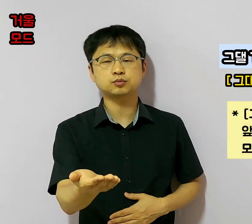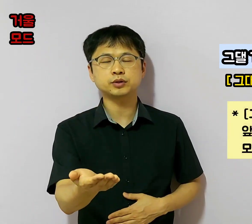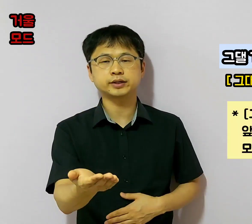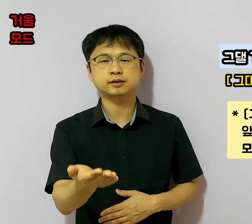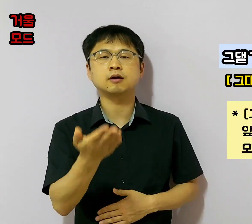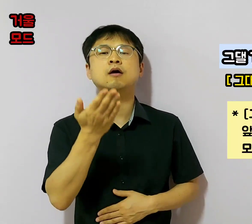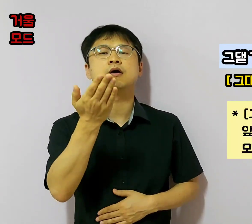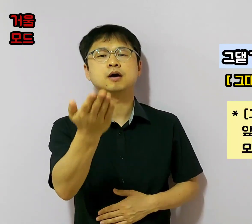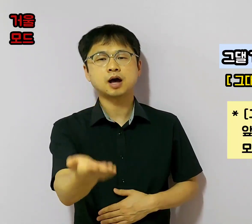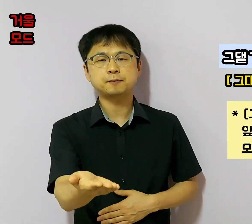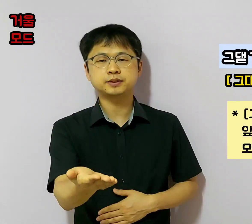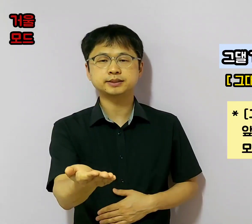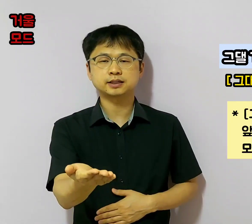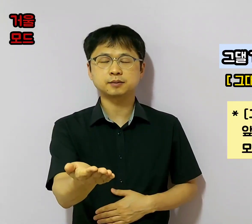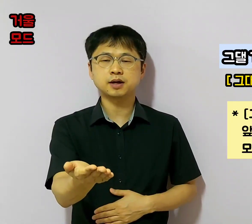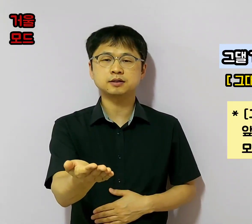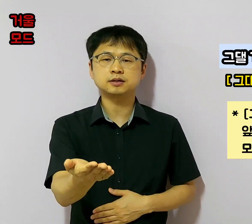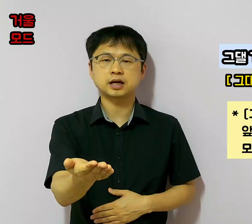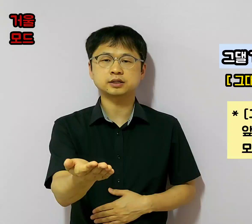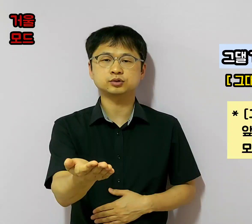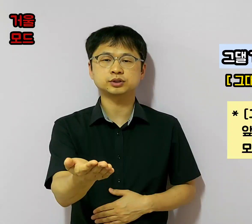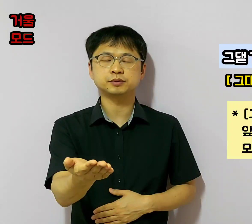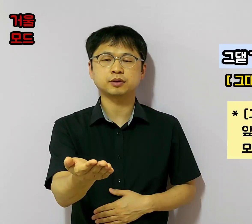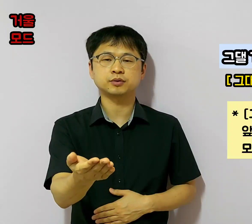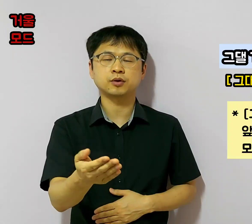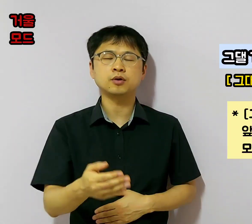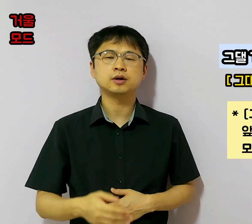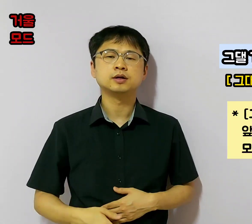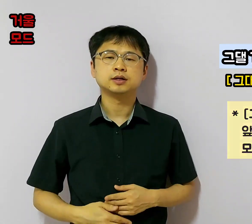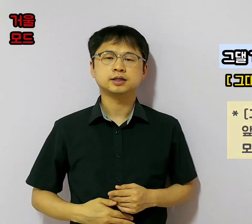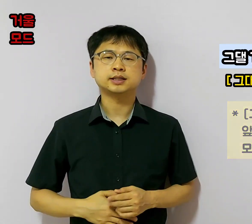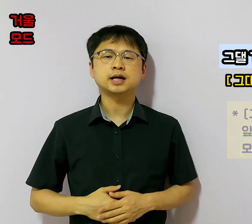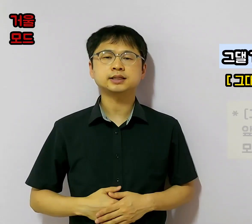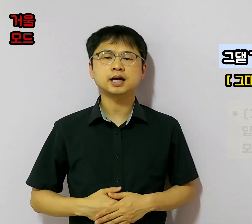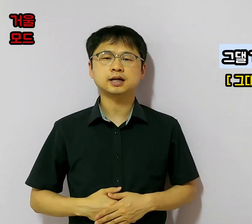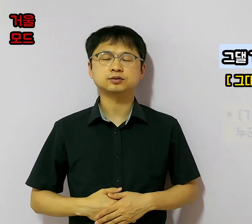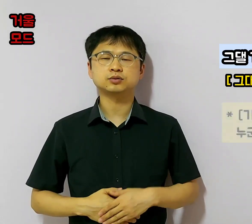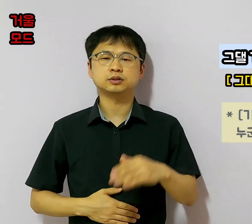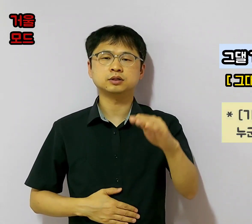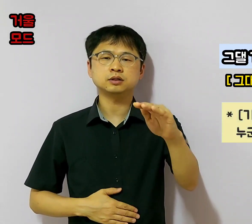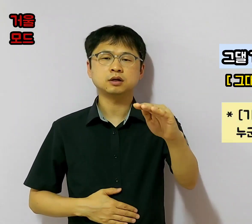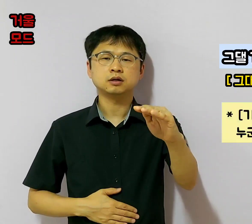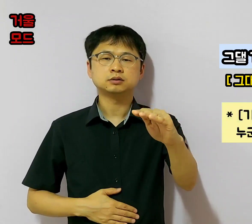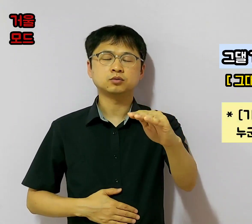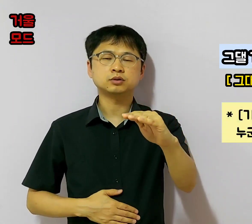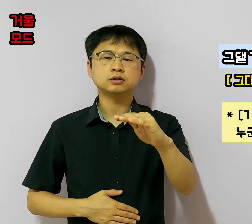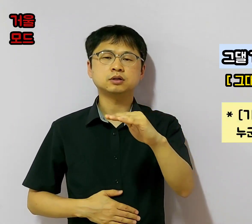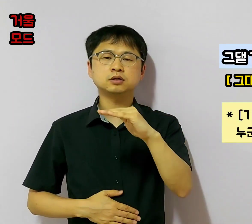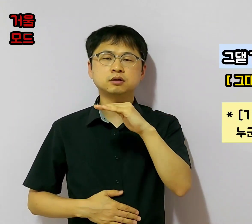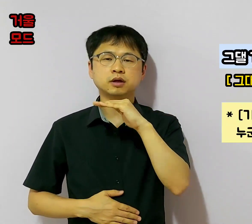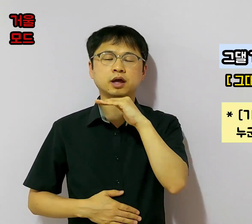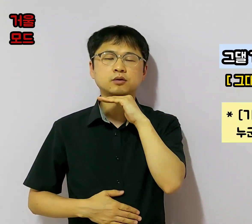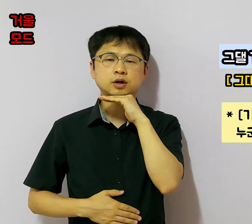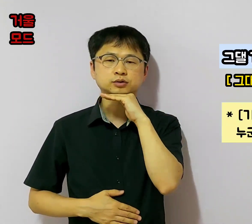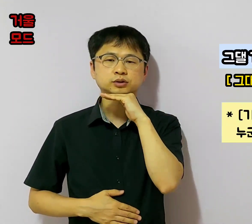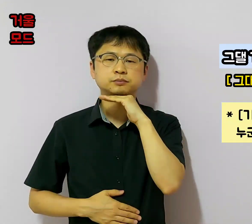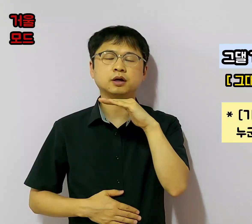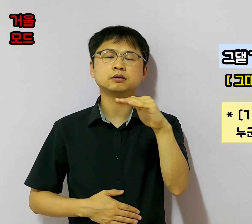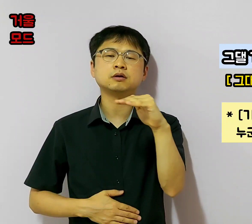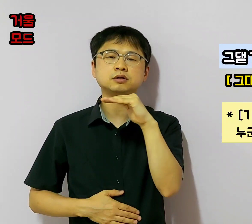위로 해서 앞의 상대방을 가리켜 주시면 되고요. 기다리다 라는 수어는 손등을 턱에 괴어주시면 턱을